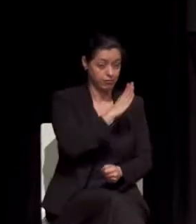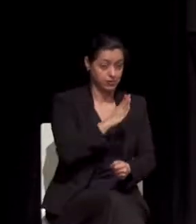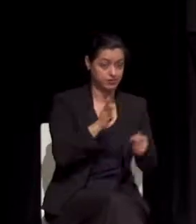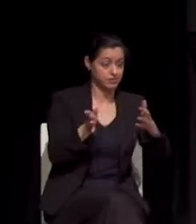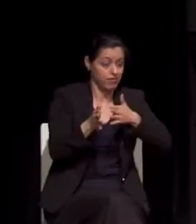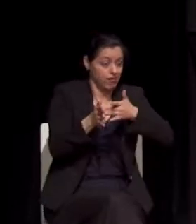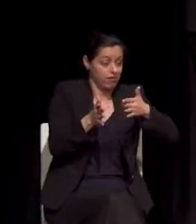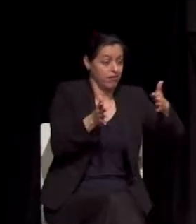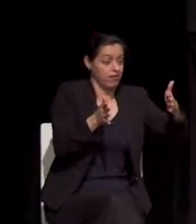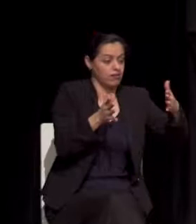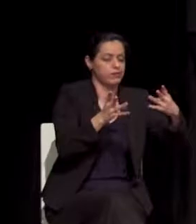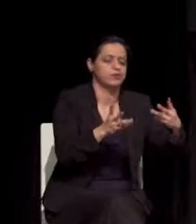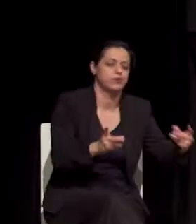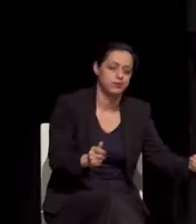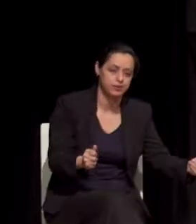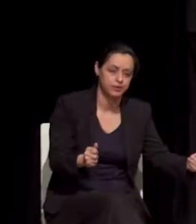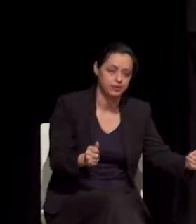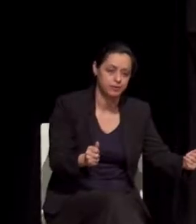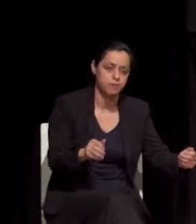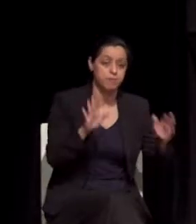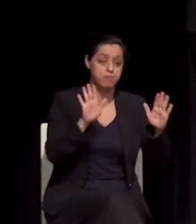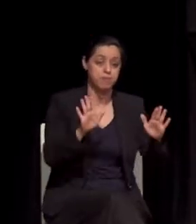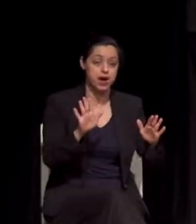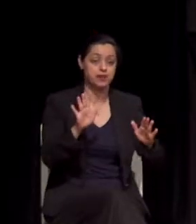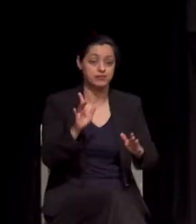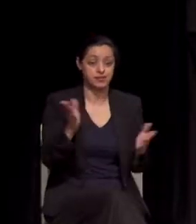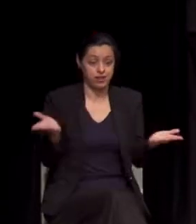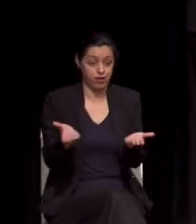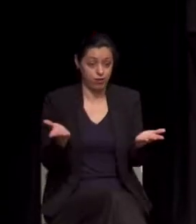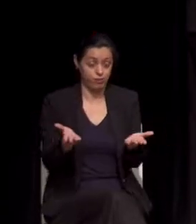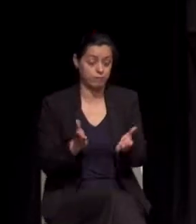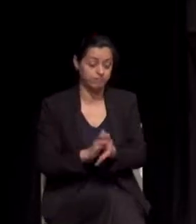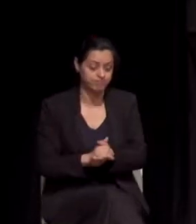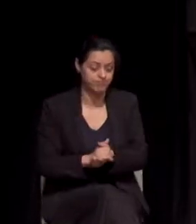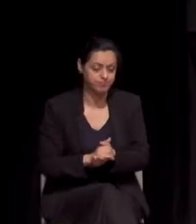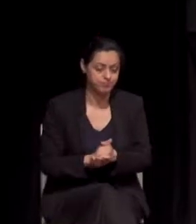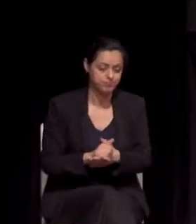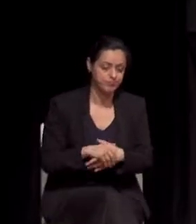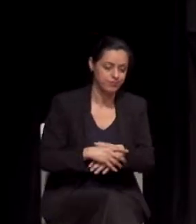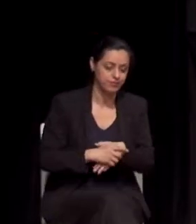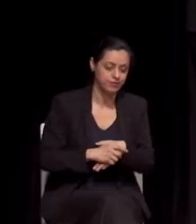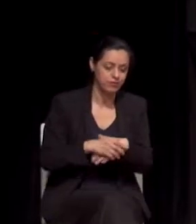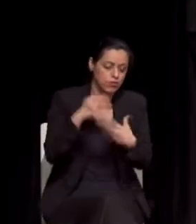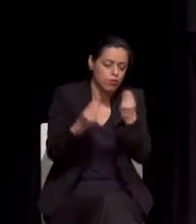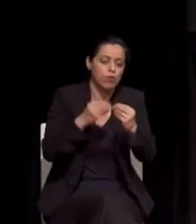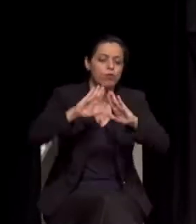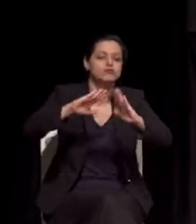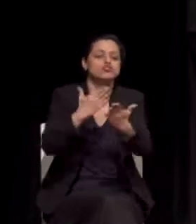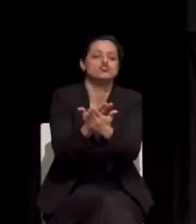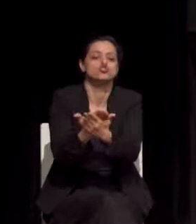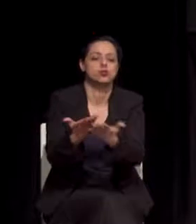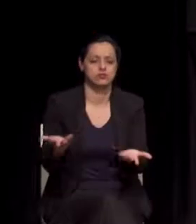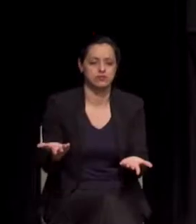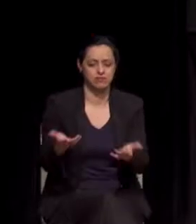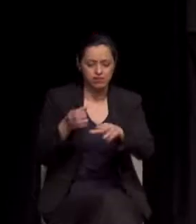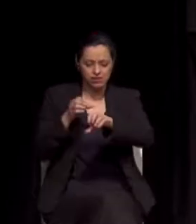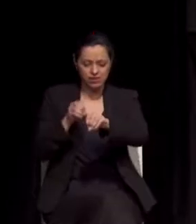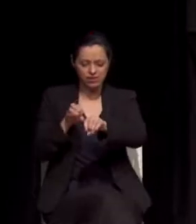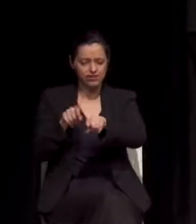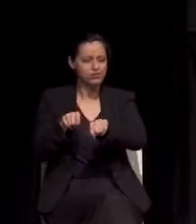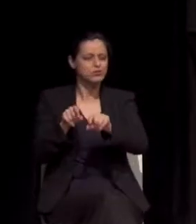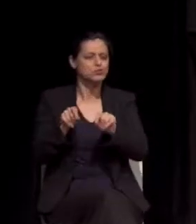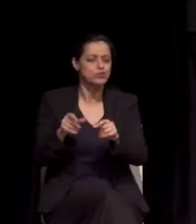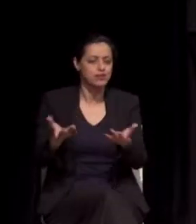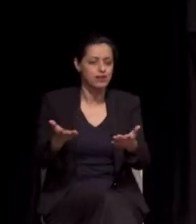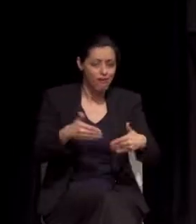status quo, a escola onde está, a educação onde está, a